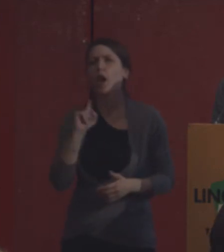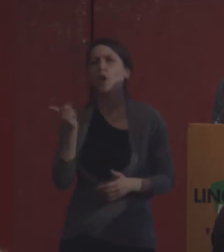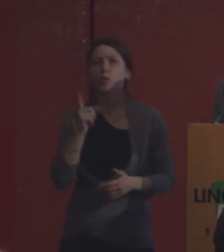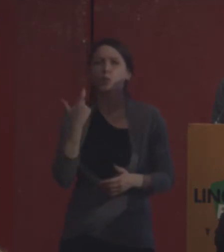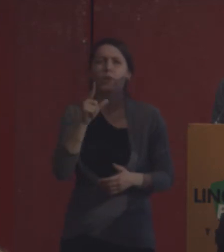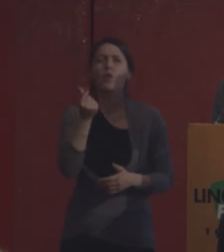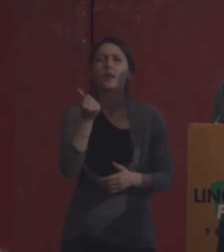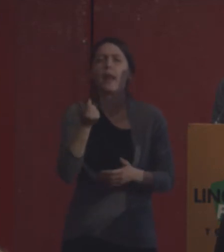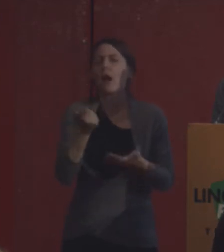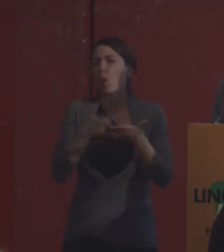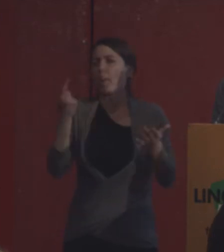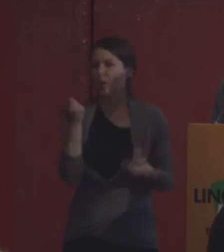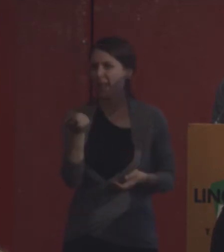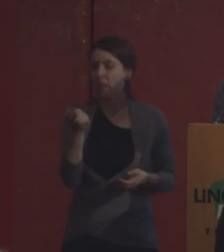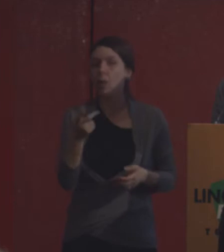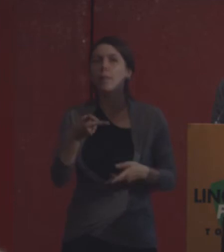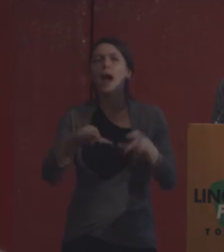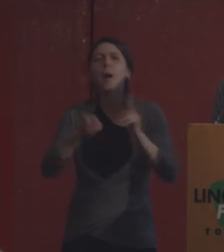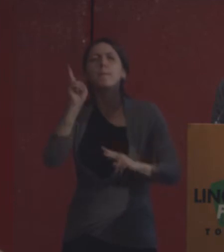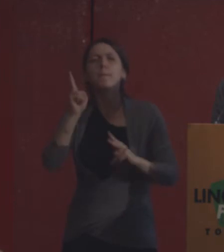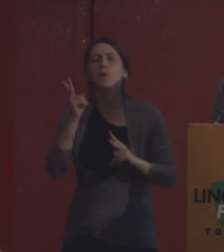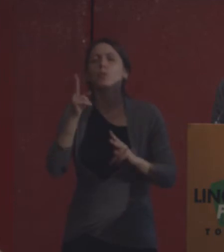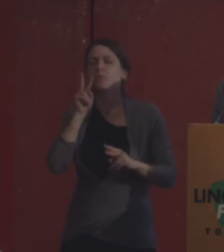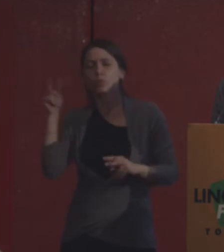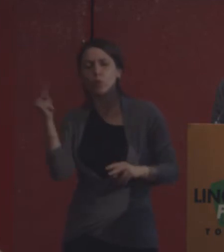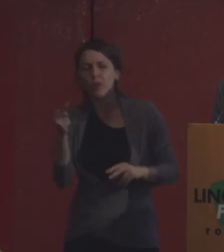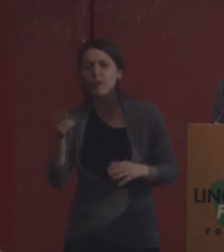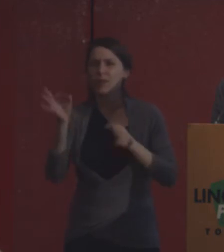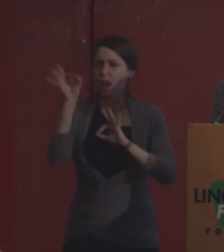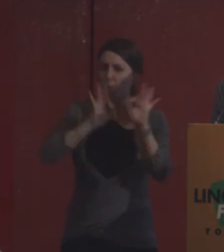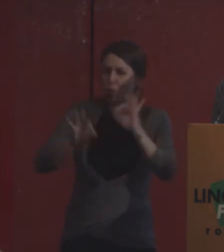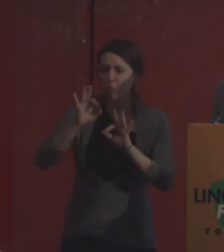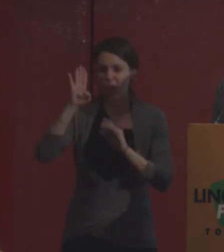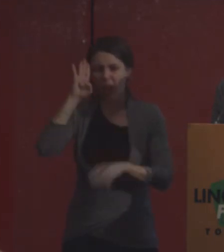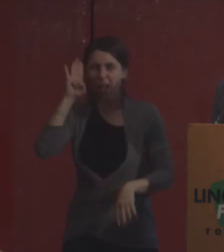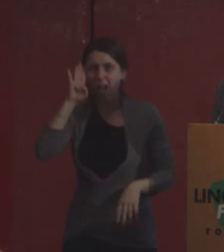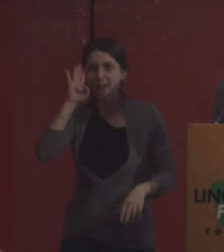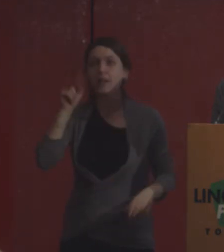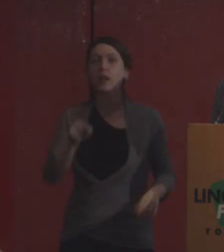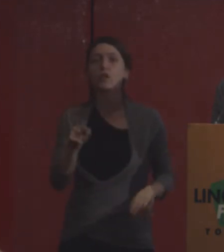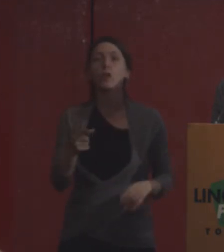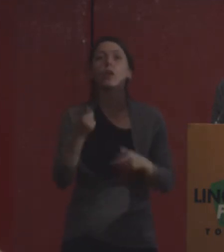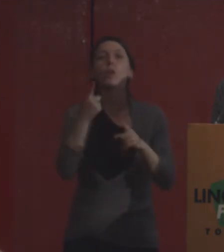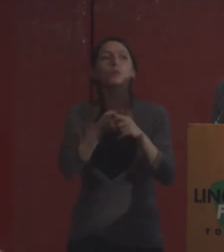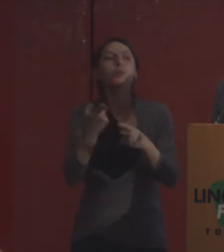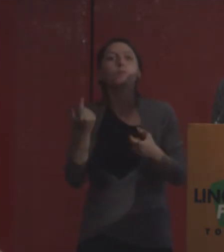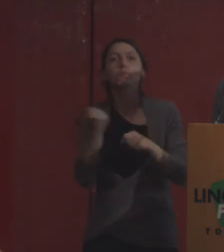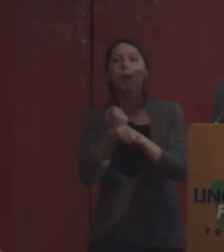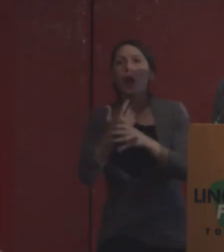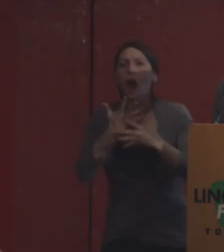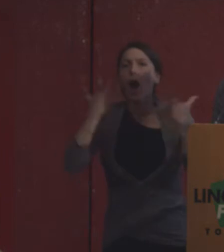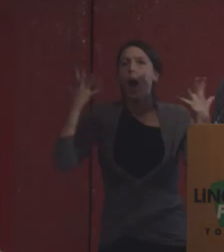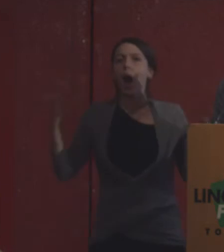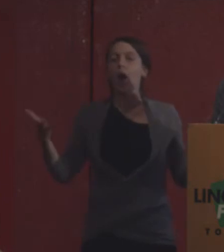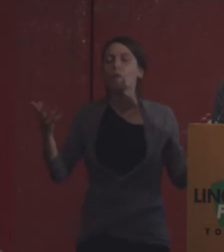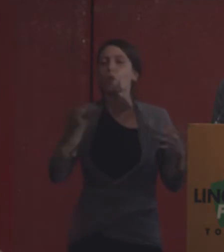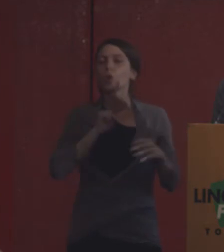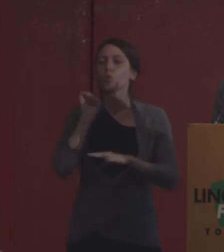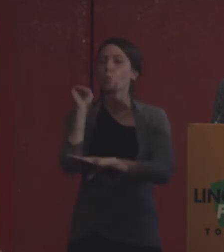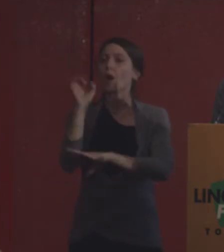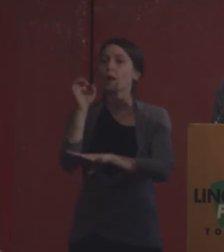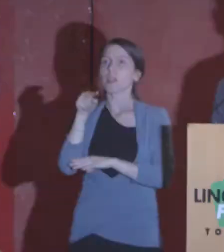conta poco, ma anche in termini di cura e di attenzione. E poi serve un gran lavoro sugli insegnanti, che senza essere santi o eroi